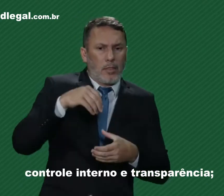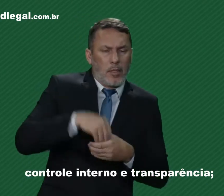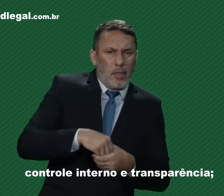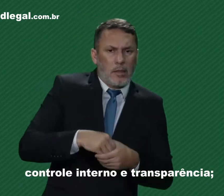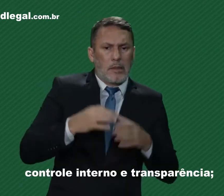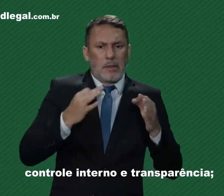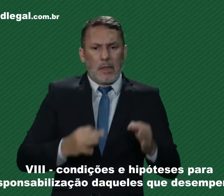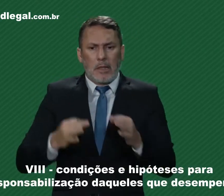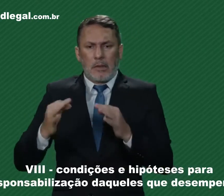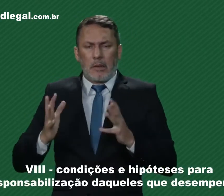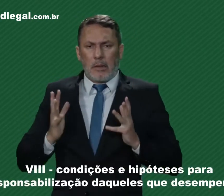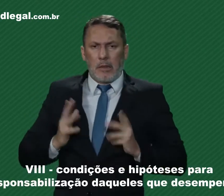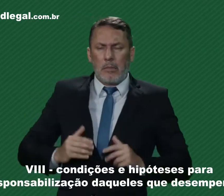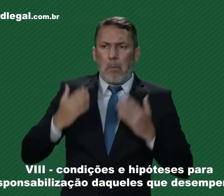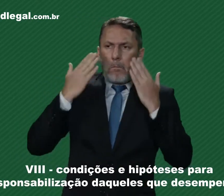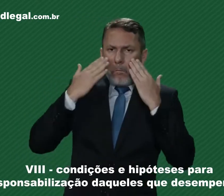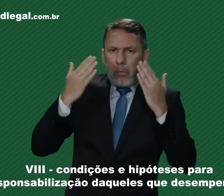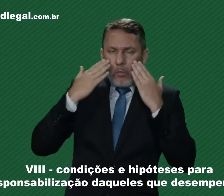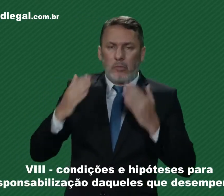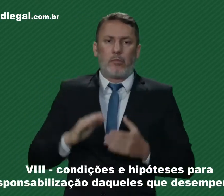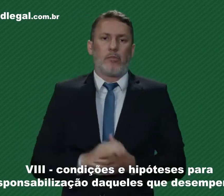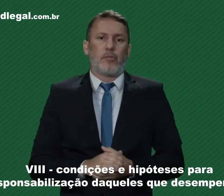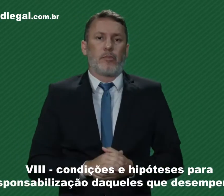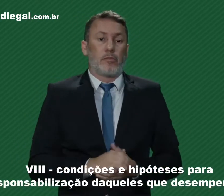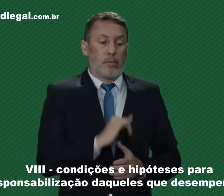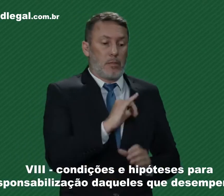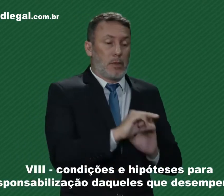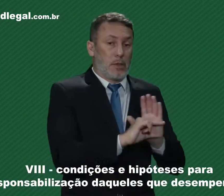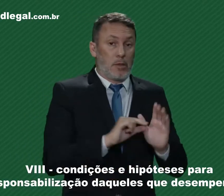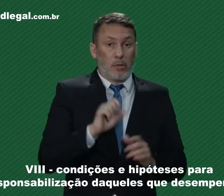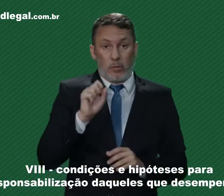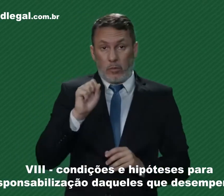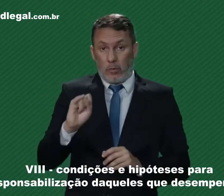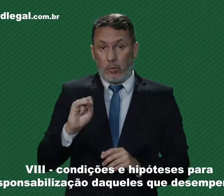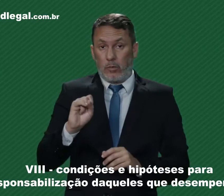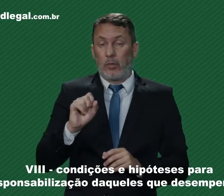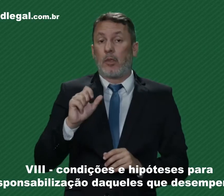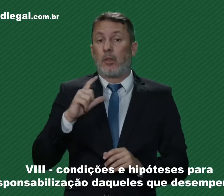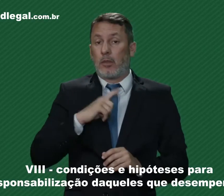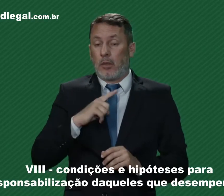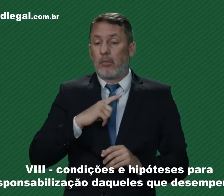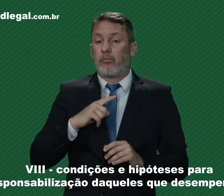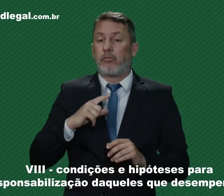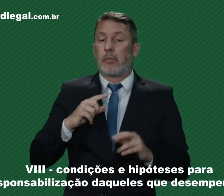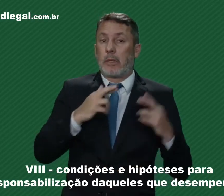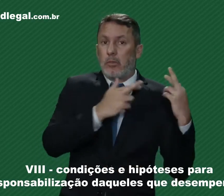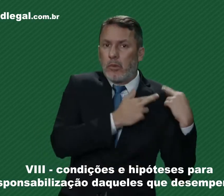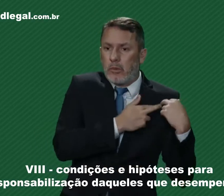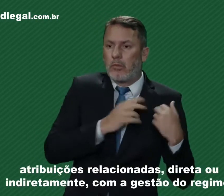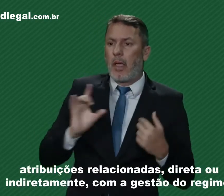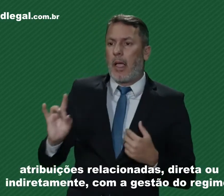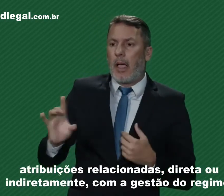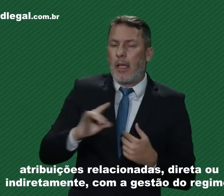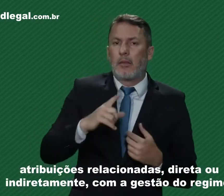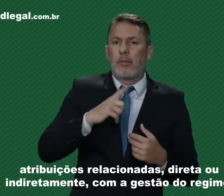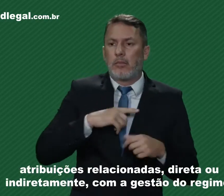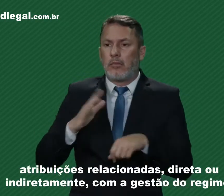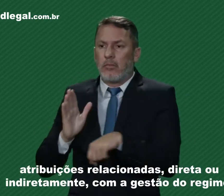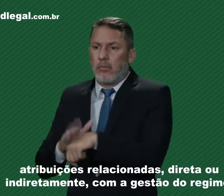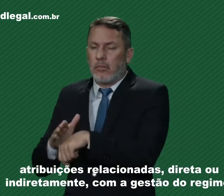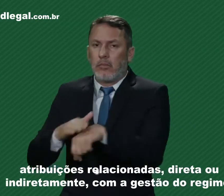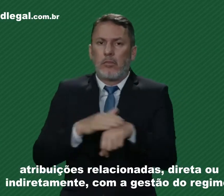interno e transparência. Inciso 8. Condições e hipóteses para a responsabilização daqueles que desempenhem